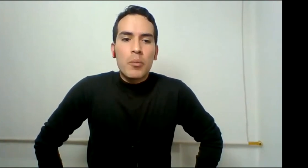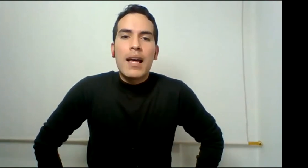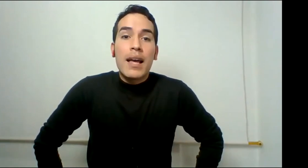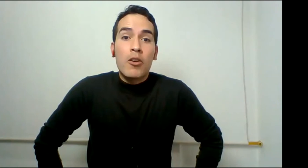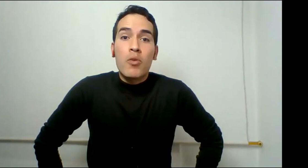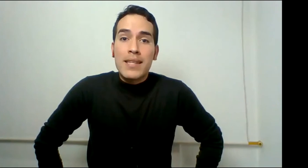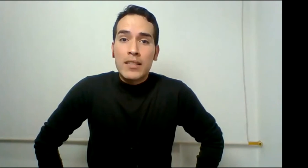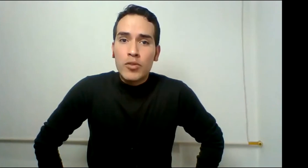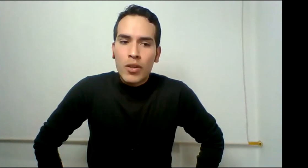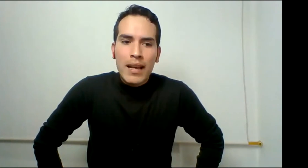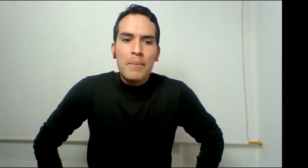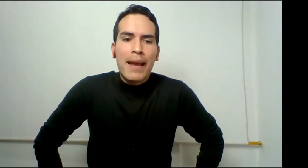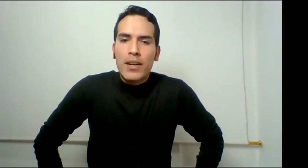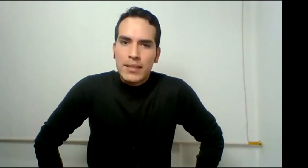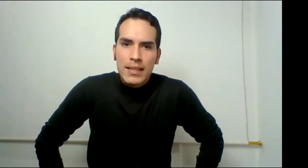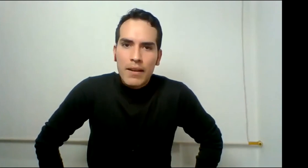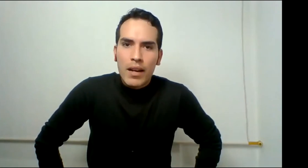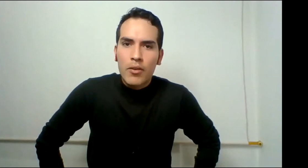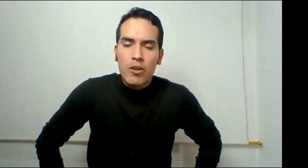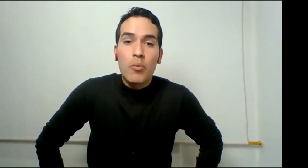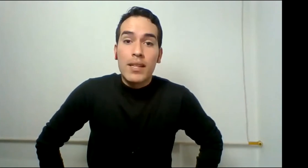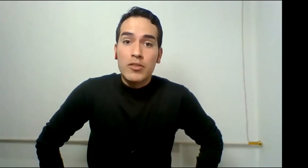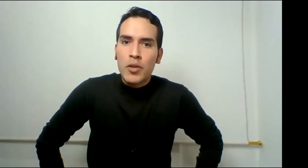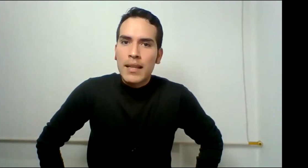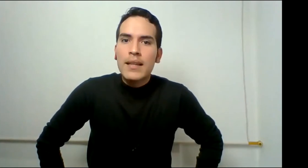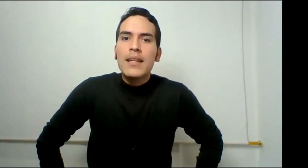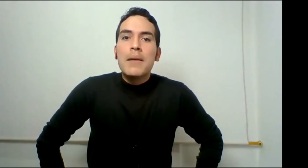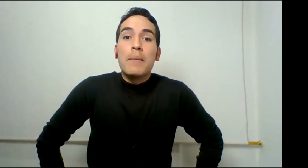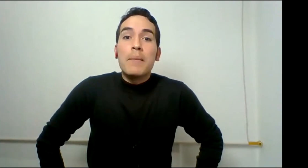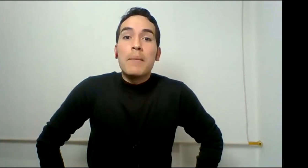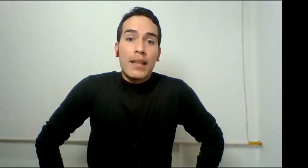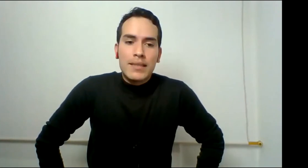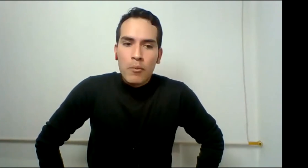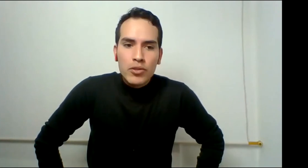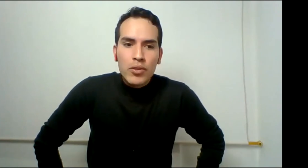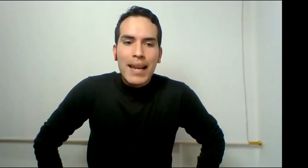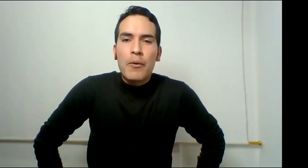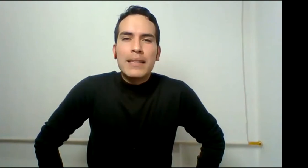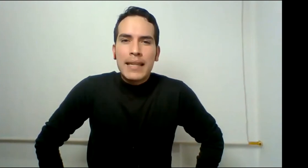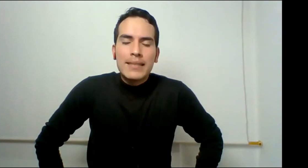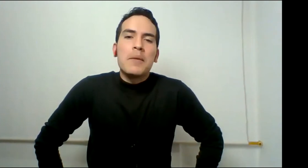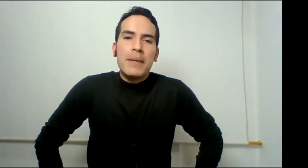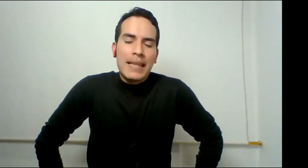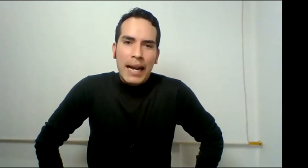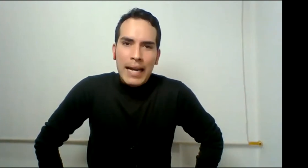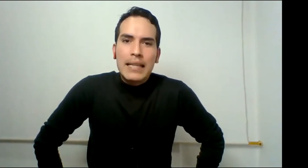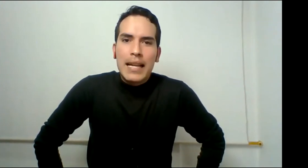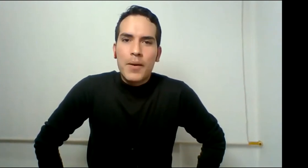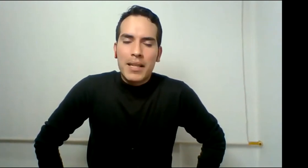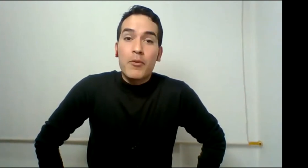a la comunidad sorda. Me fascina trabajar con la comunidad sorda. Me interesa mucho la lengua de señas e indagar, al igual que el profe